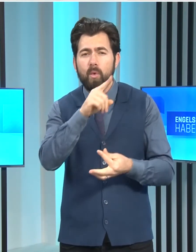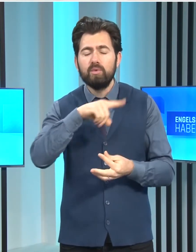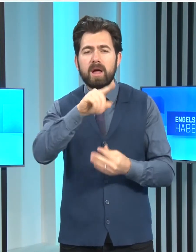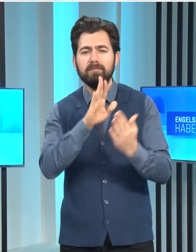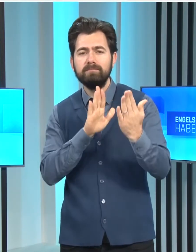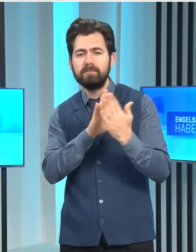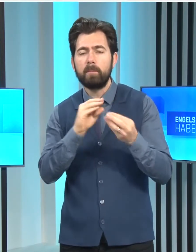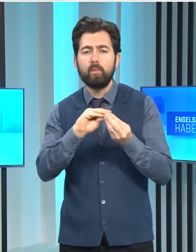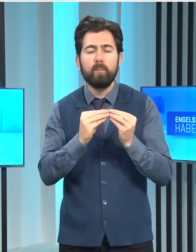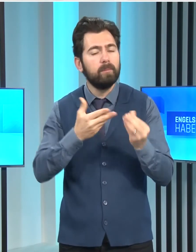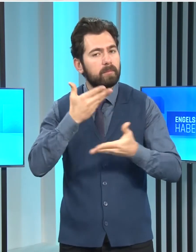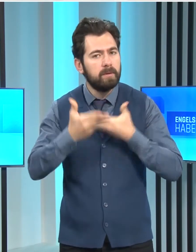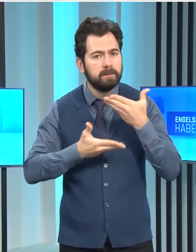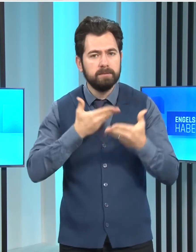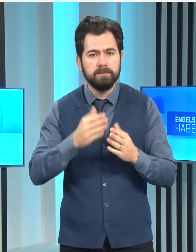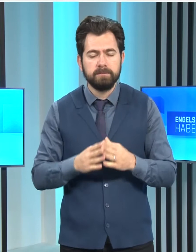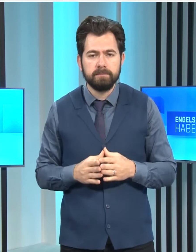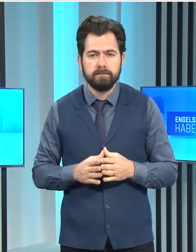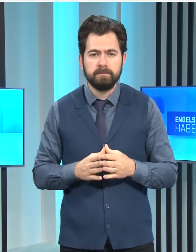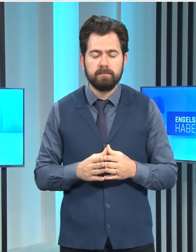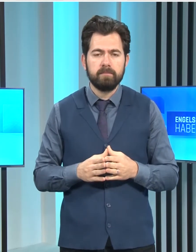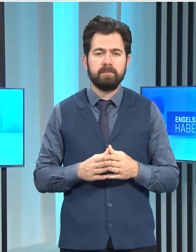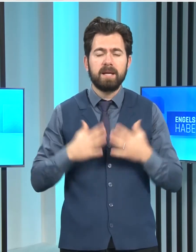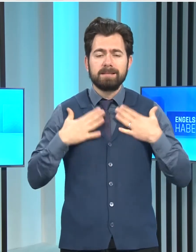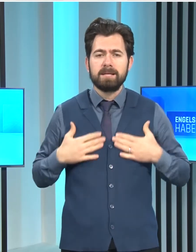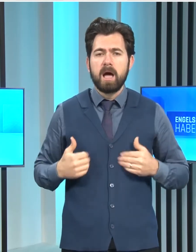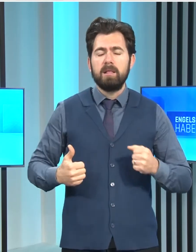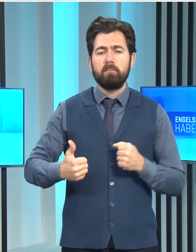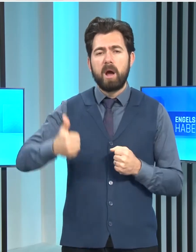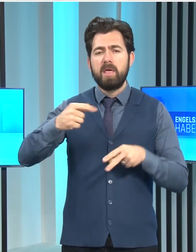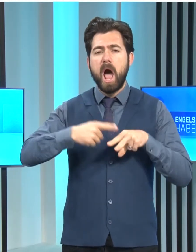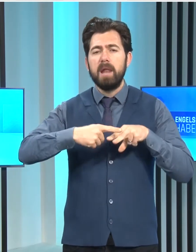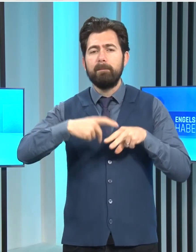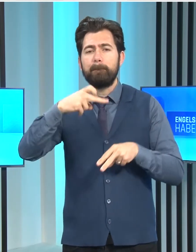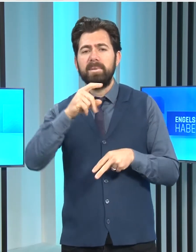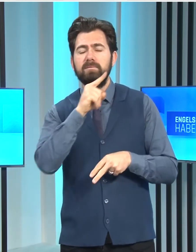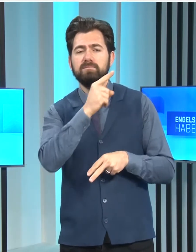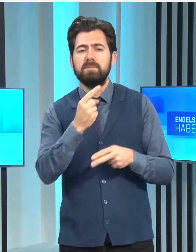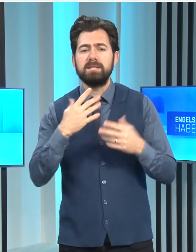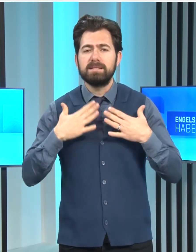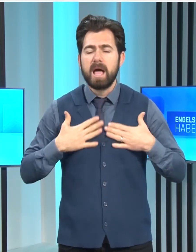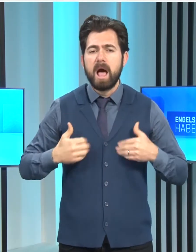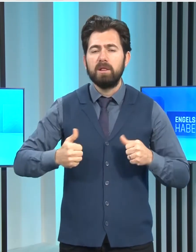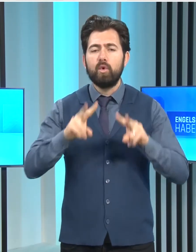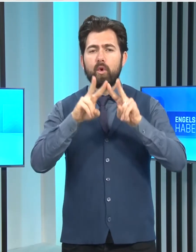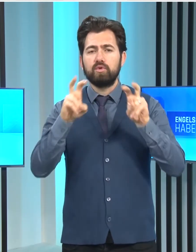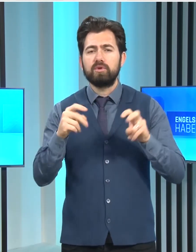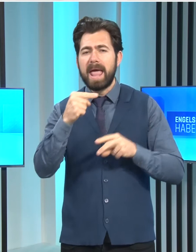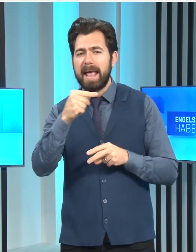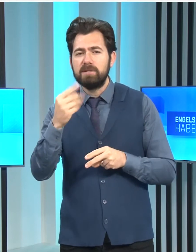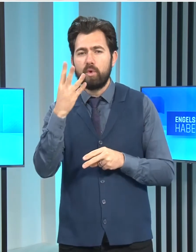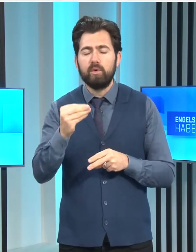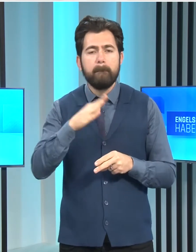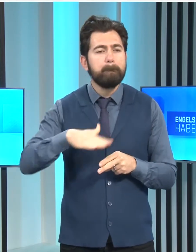sorunlara dikkat çekildi. Sağlık Bakanı Ali Pilli, sağlıkta eksik olan tüm